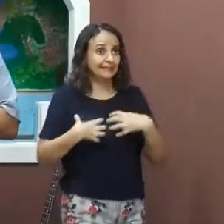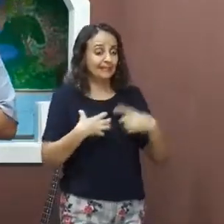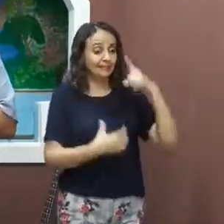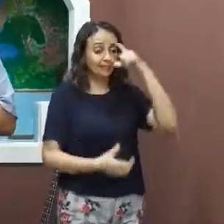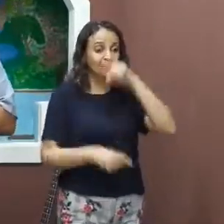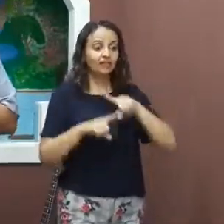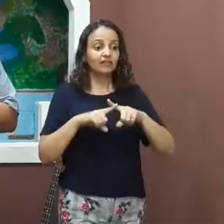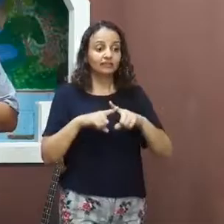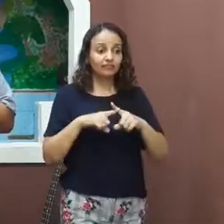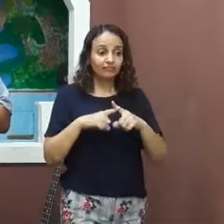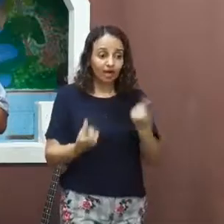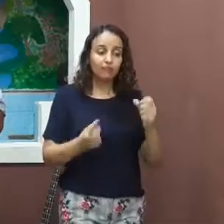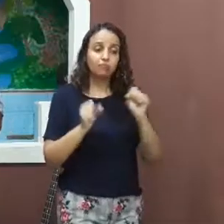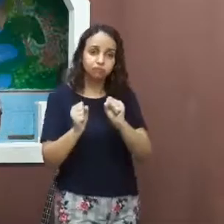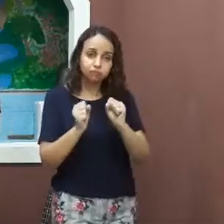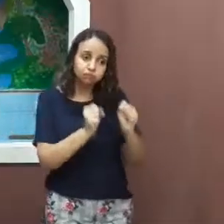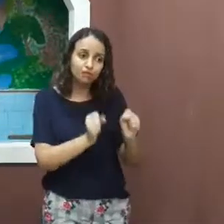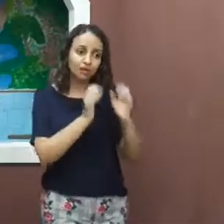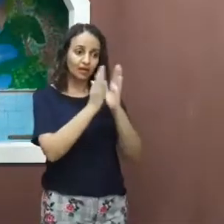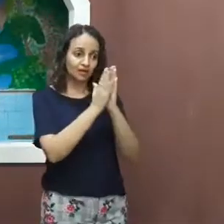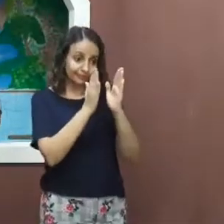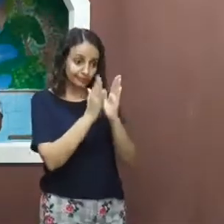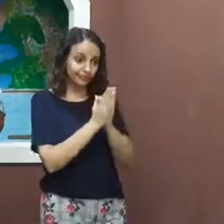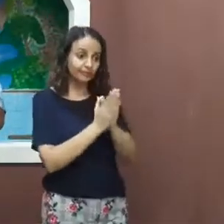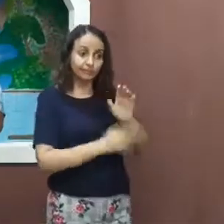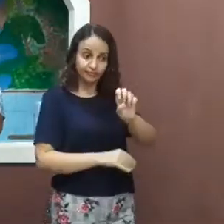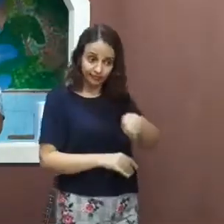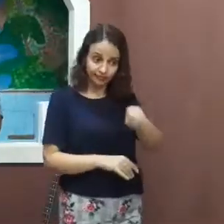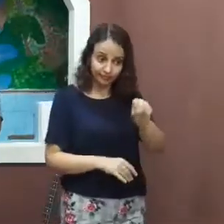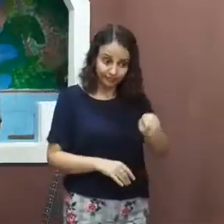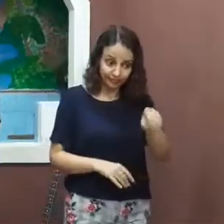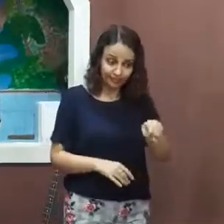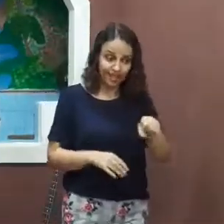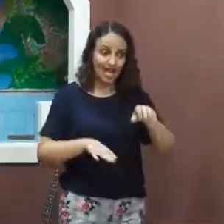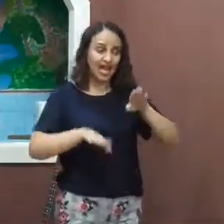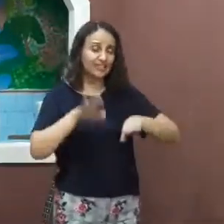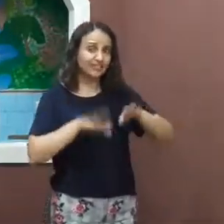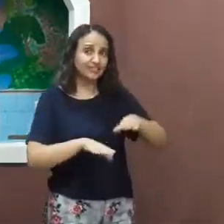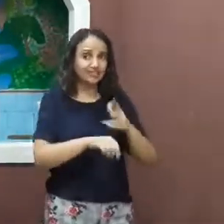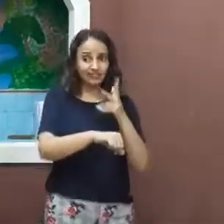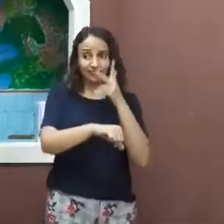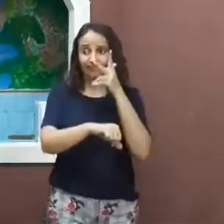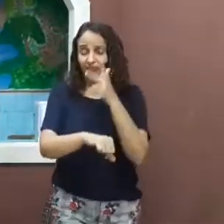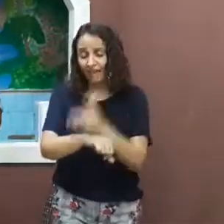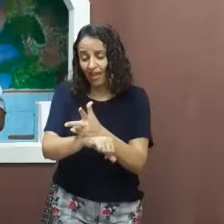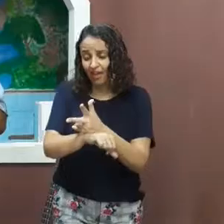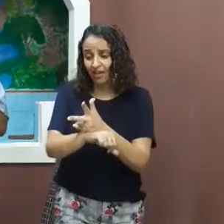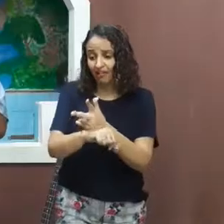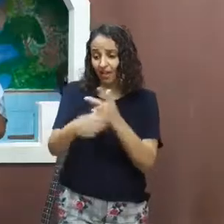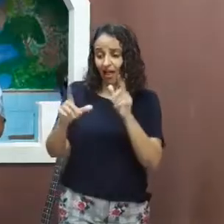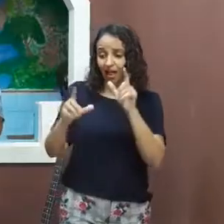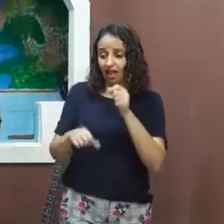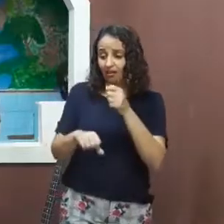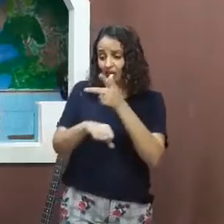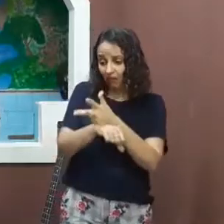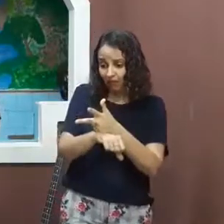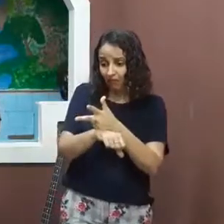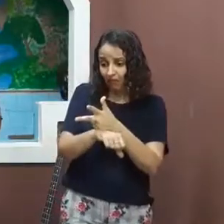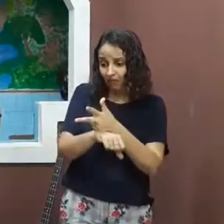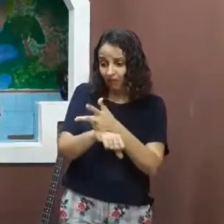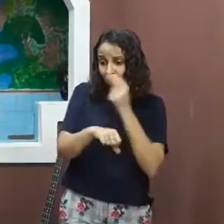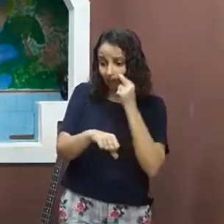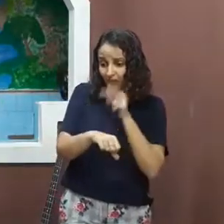podemos orar. Coloca seu joelho no chão, em vez de ficar gastando tempo vendo vídeos de pessoas sofrendo, que eu acho um